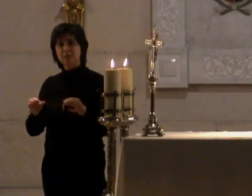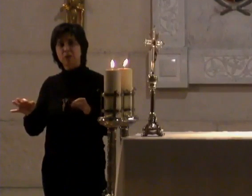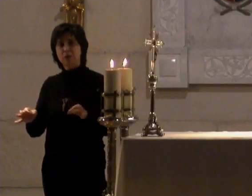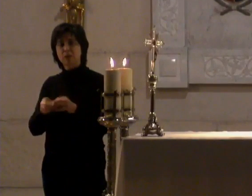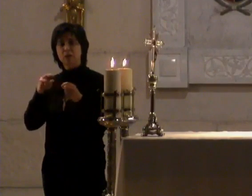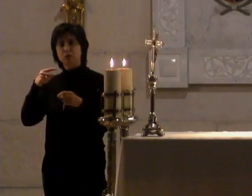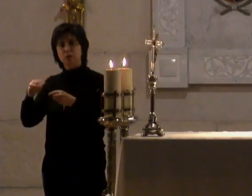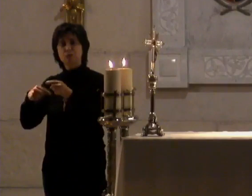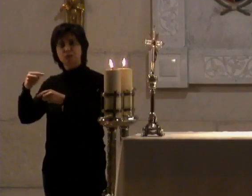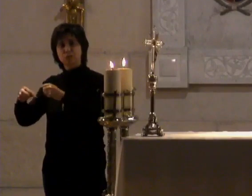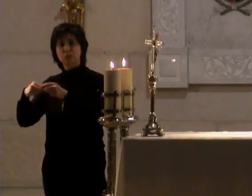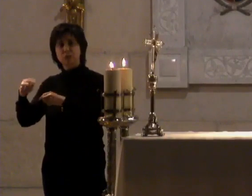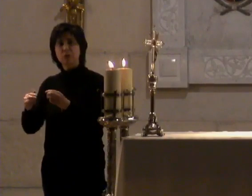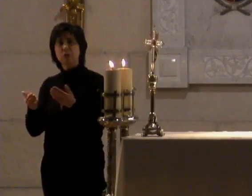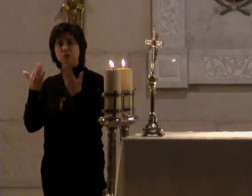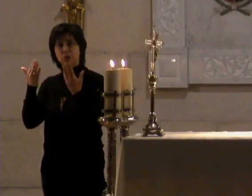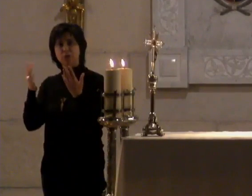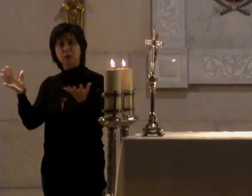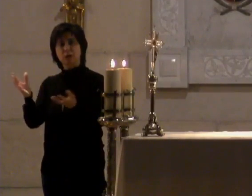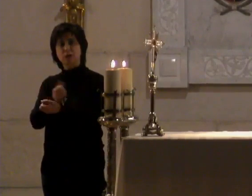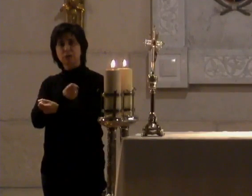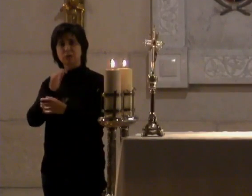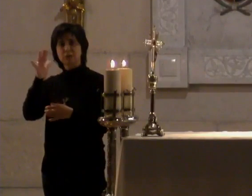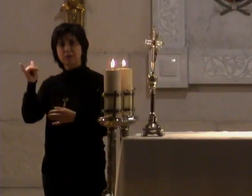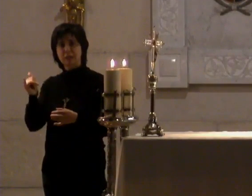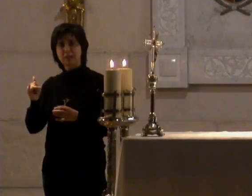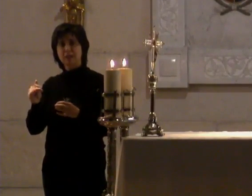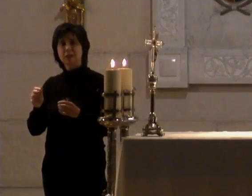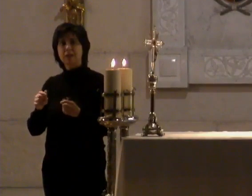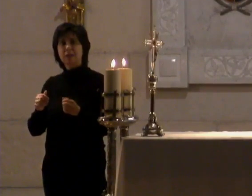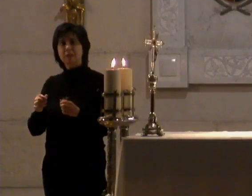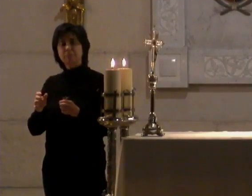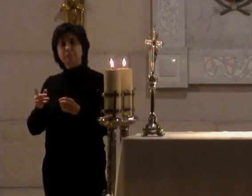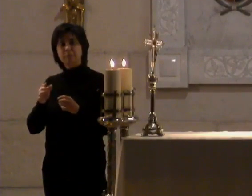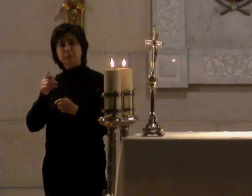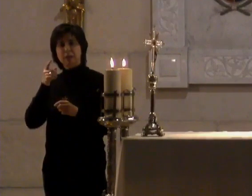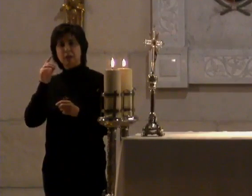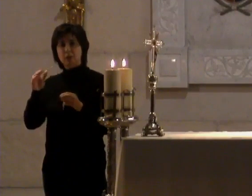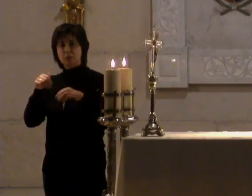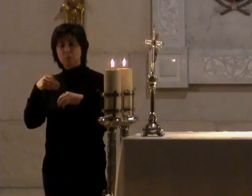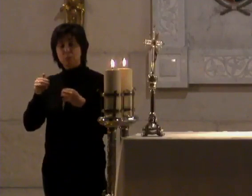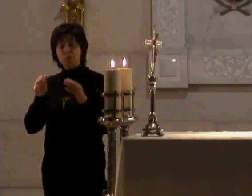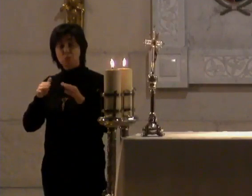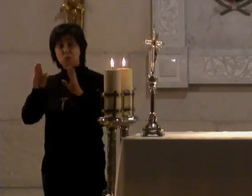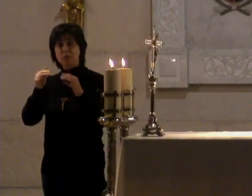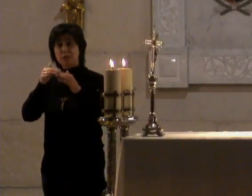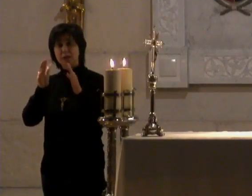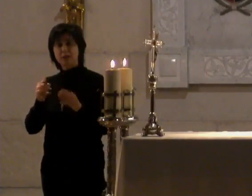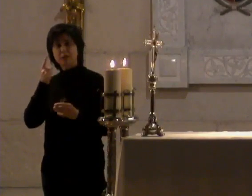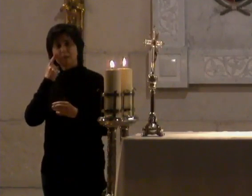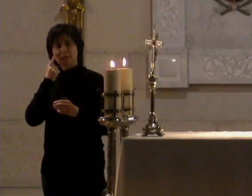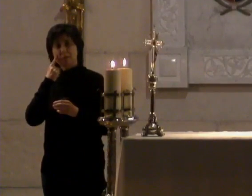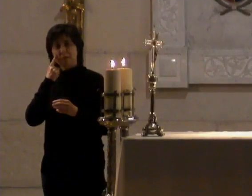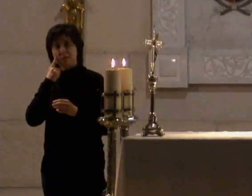los días. Os saludo a todos que estáis siguiendo esta celebración en vuestras casas, porque también